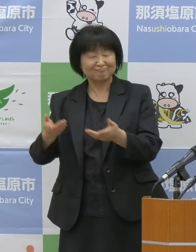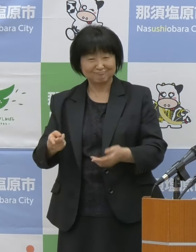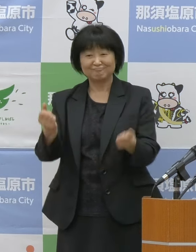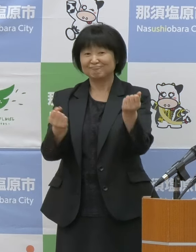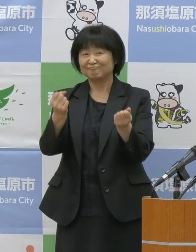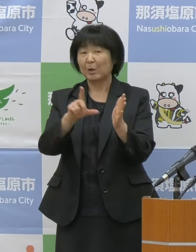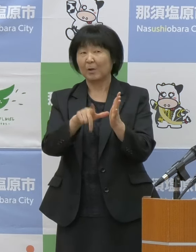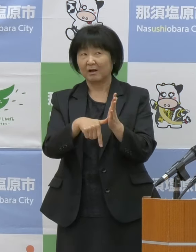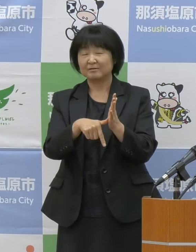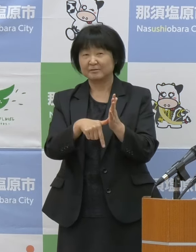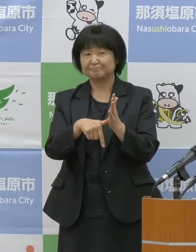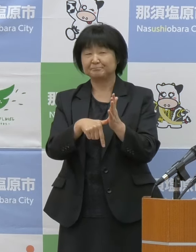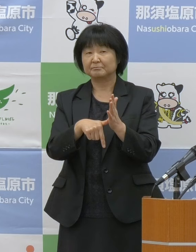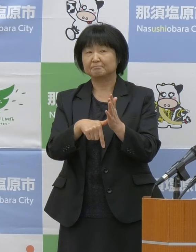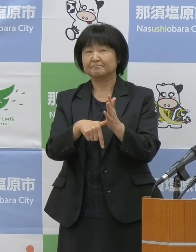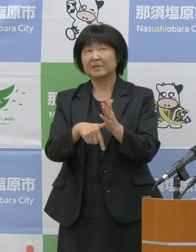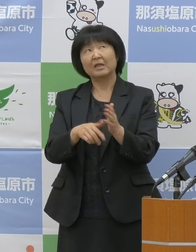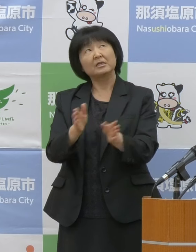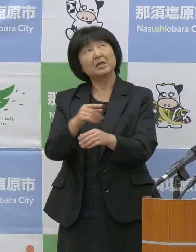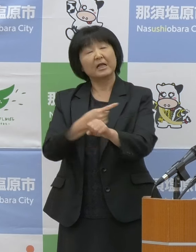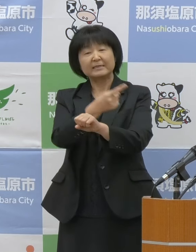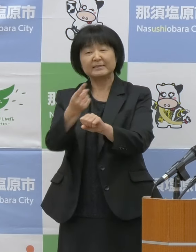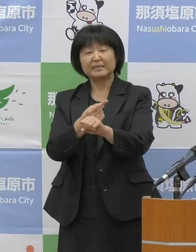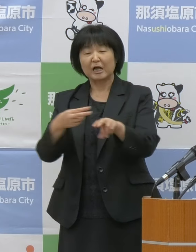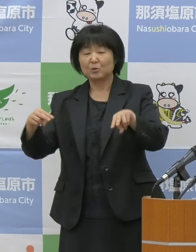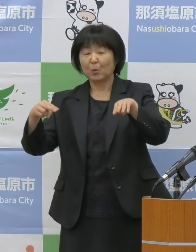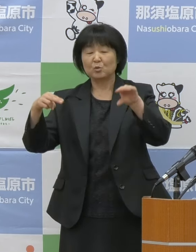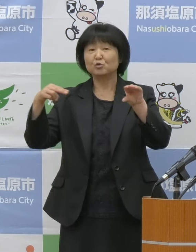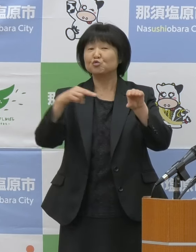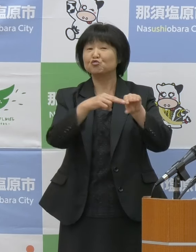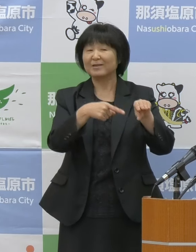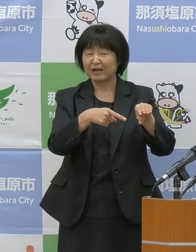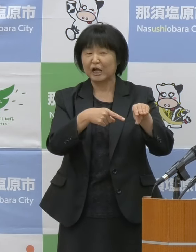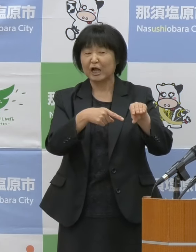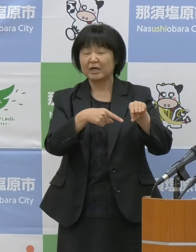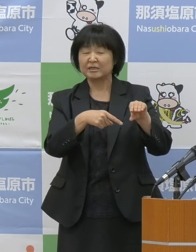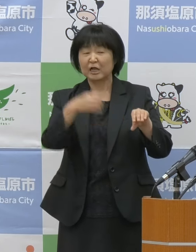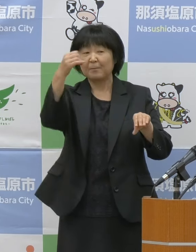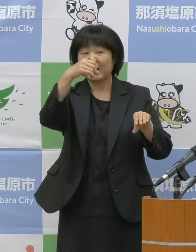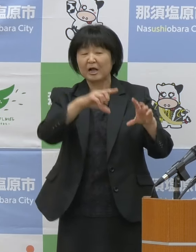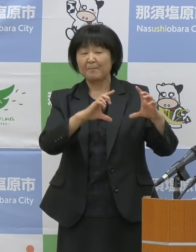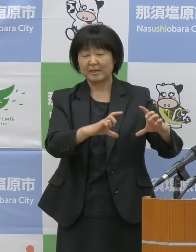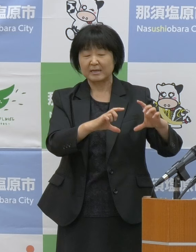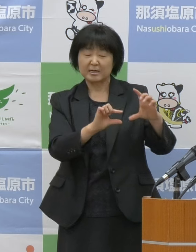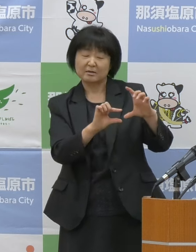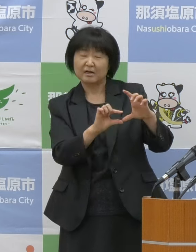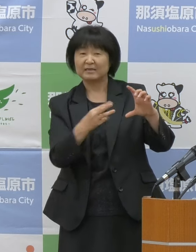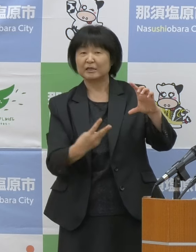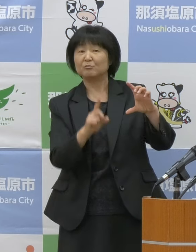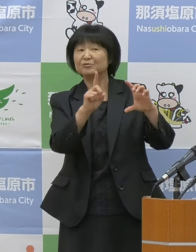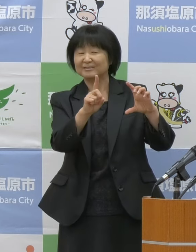電気自動車ですね。こちらであれば約1時間の充電でバッテリー容量の3分の1ほど